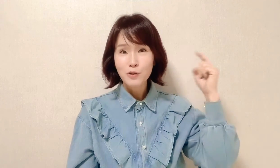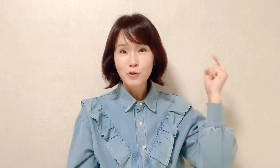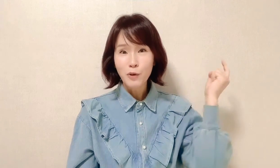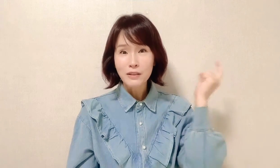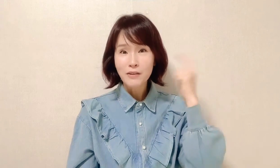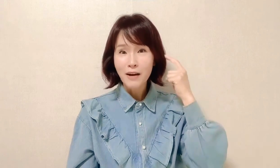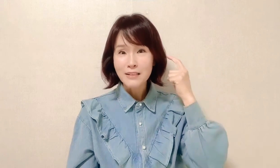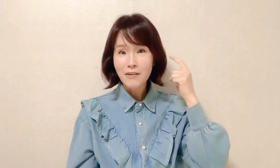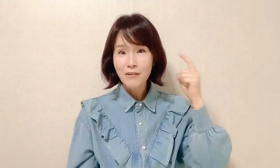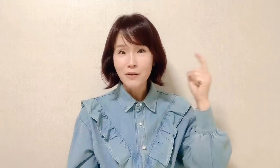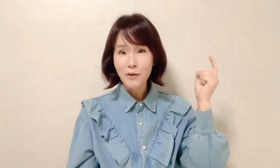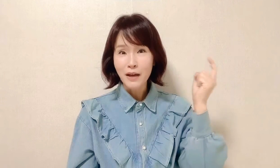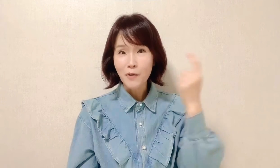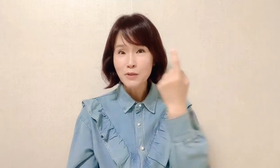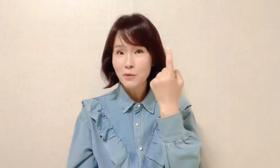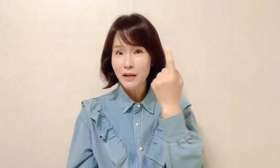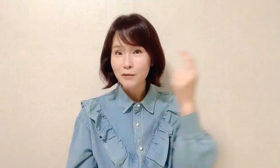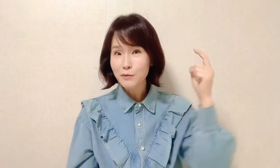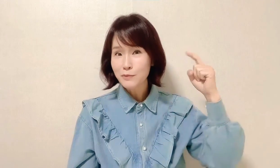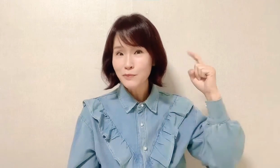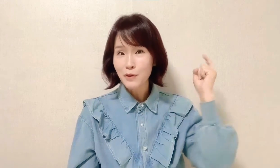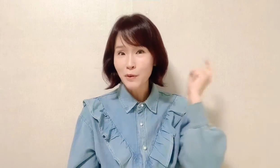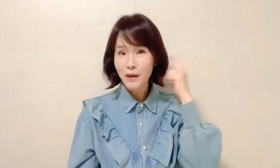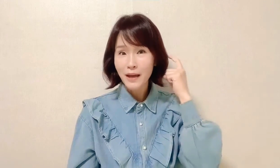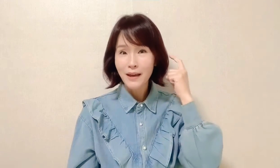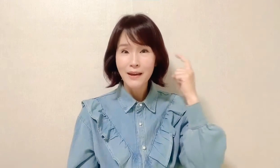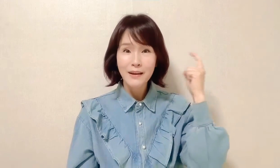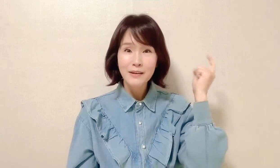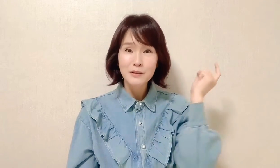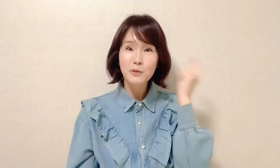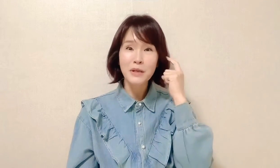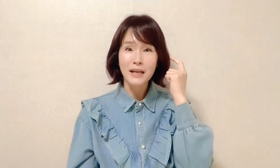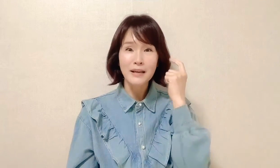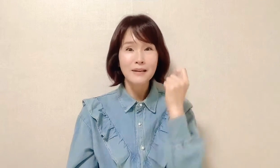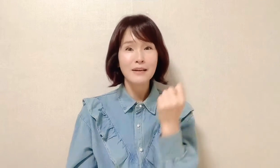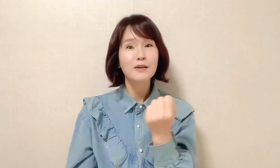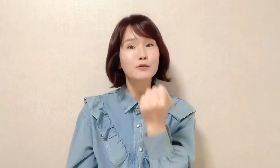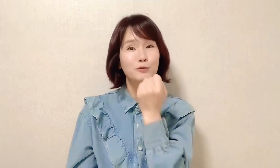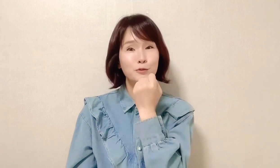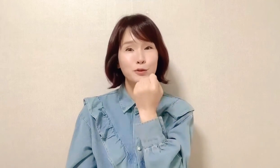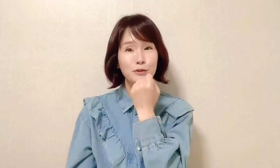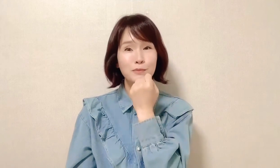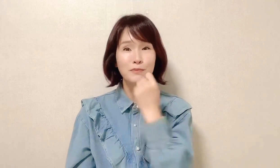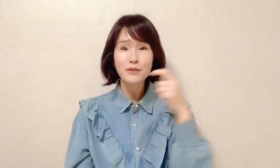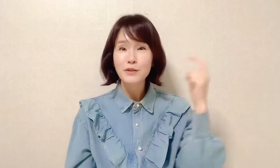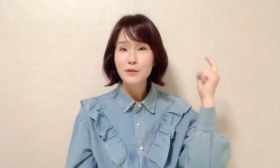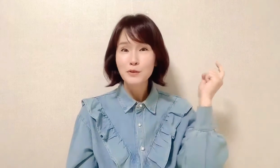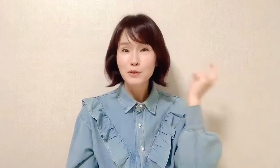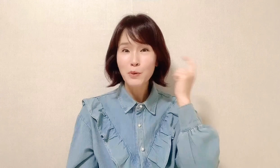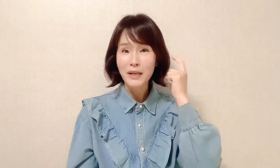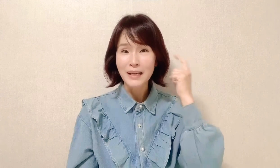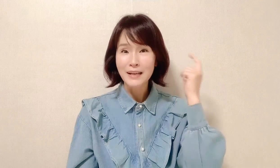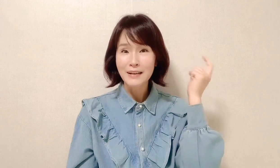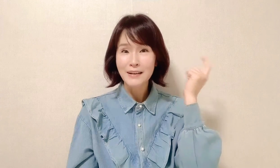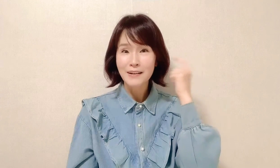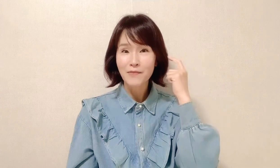뭐가 들어가죠? 이렇게 검지손가락으로 이렇게. 소리. 웃음 소리.